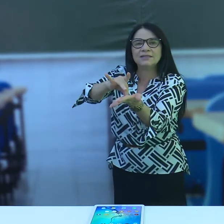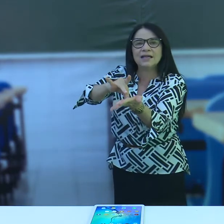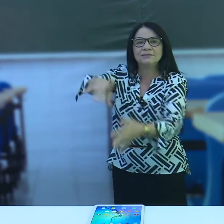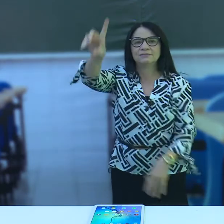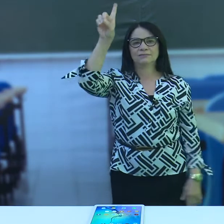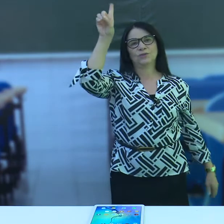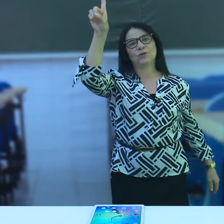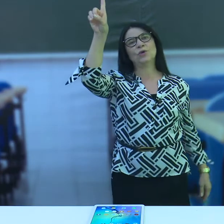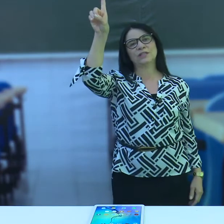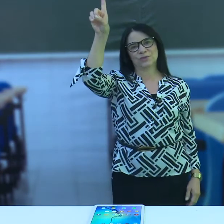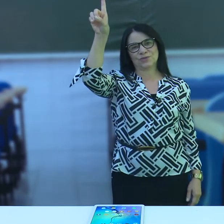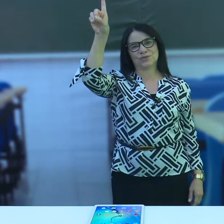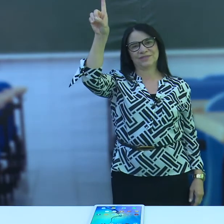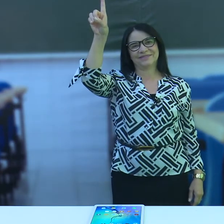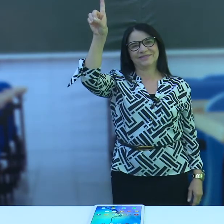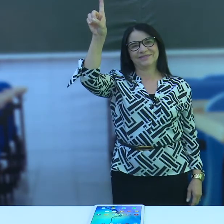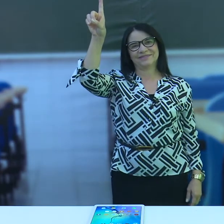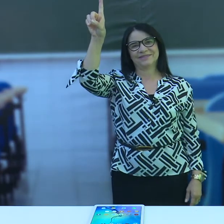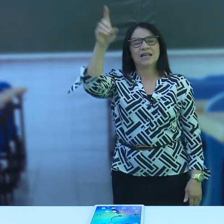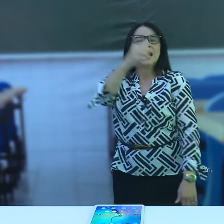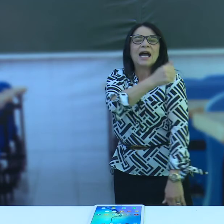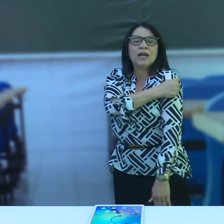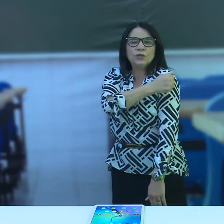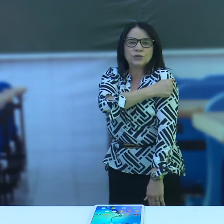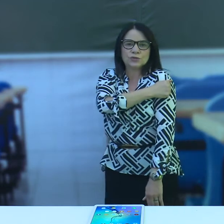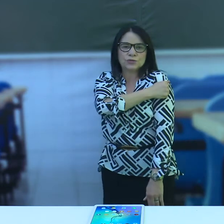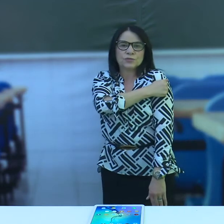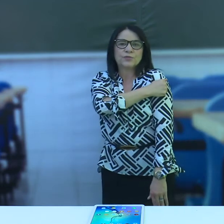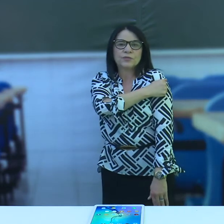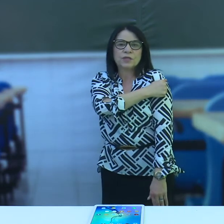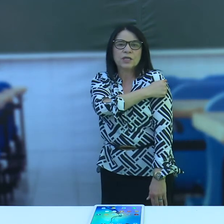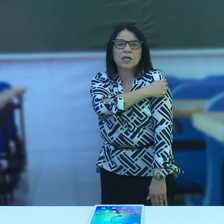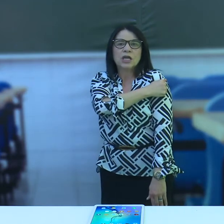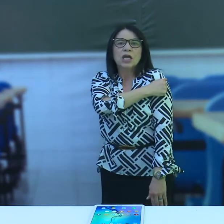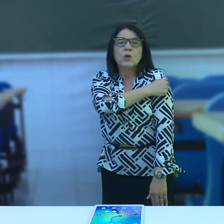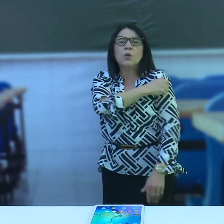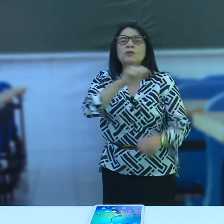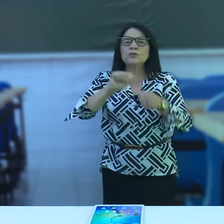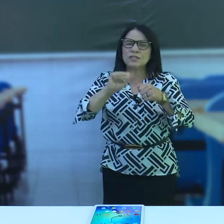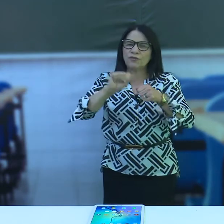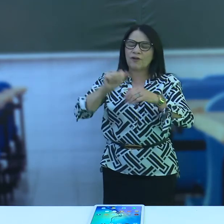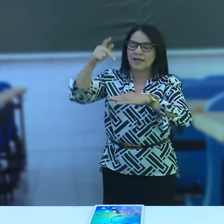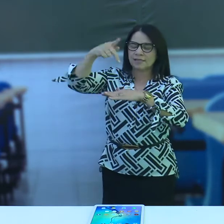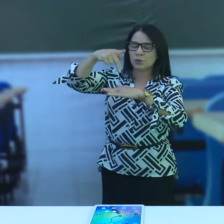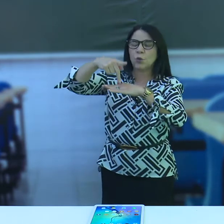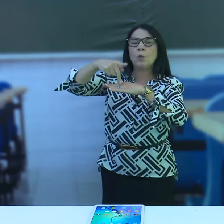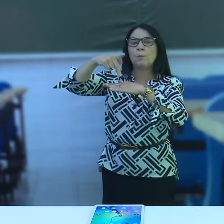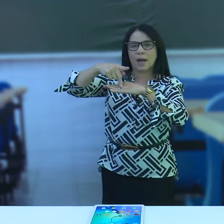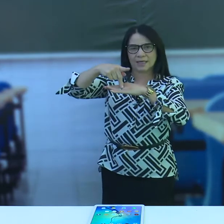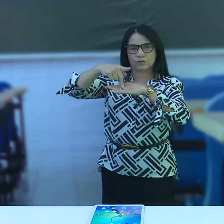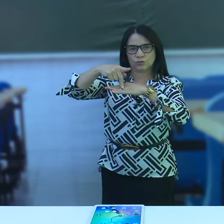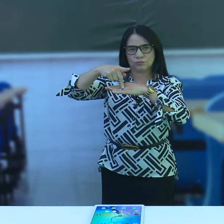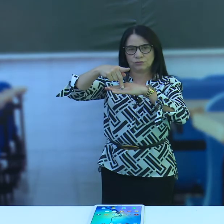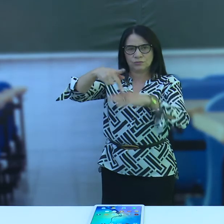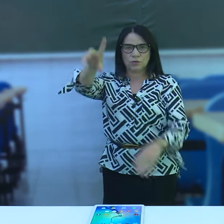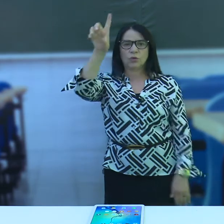firmada com Deus. Alunos, quando se faz um pacto